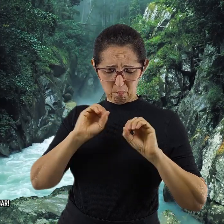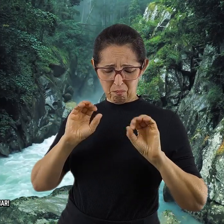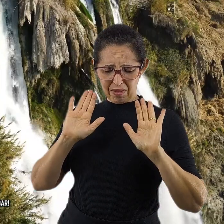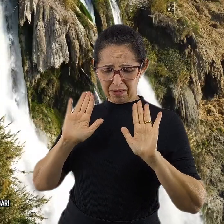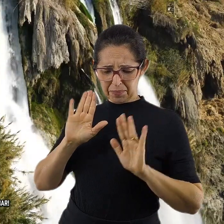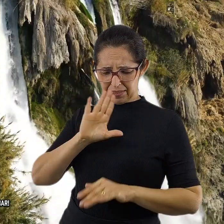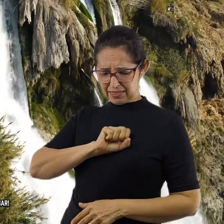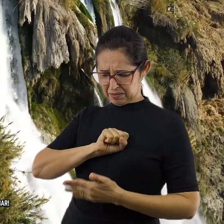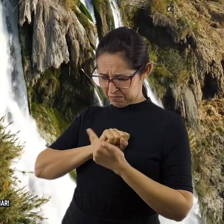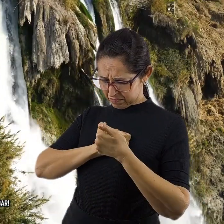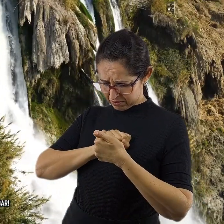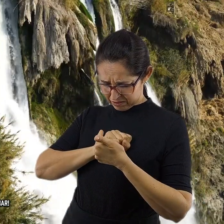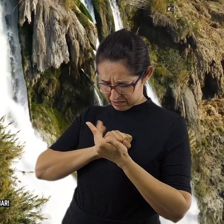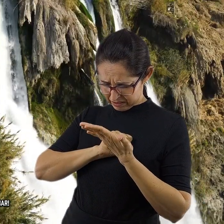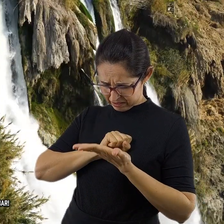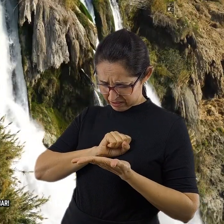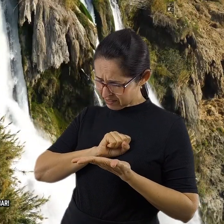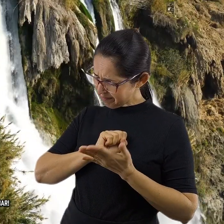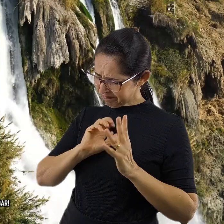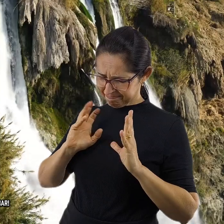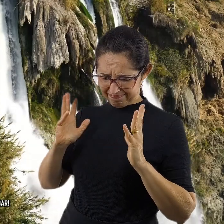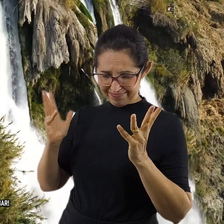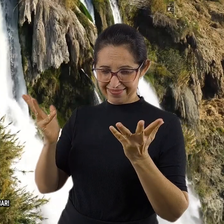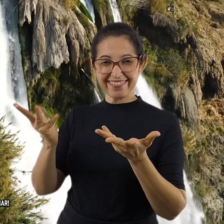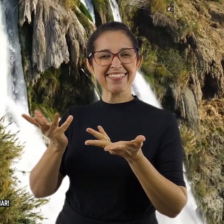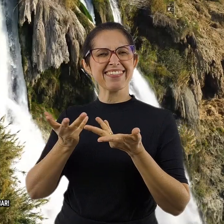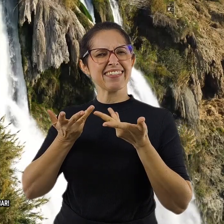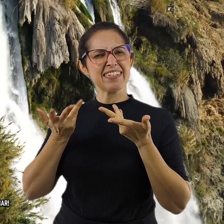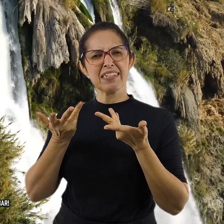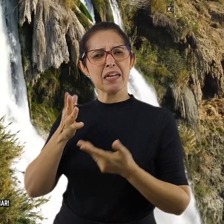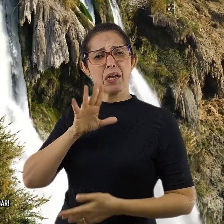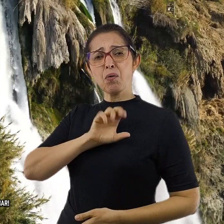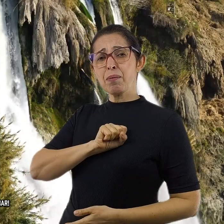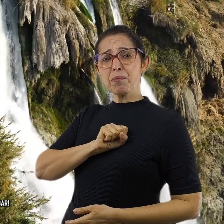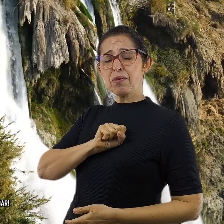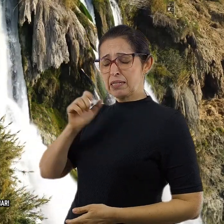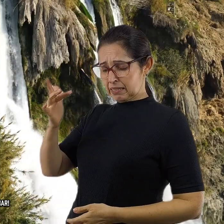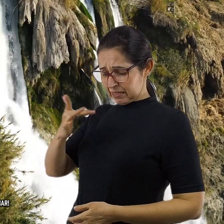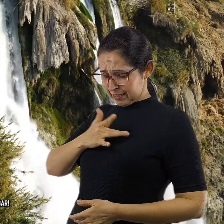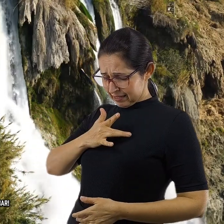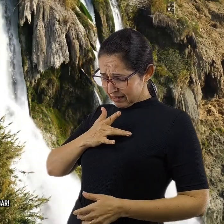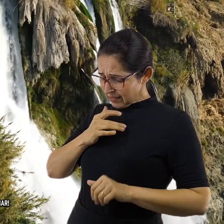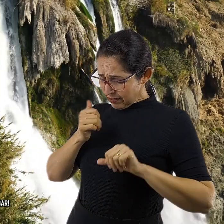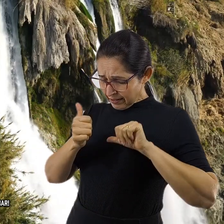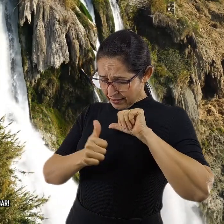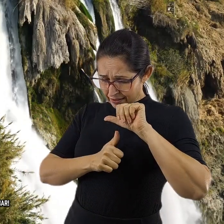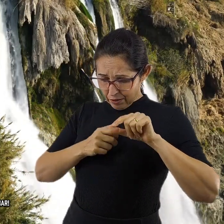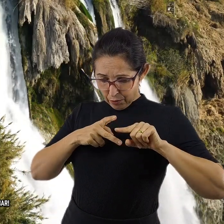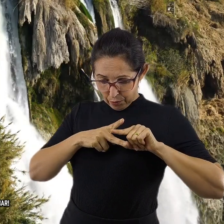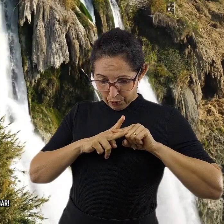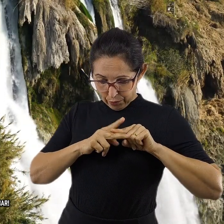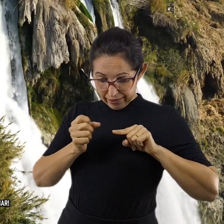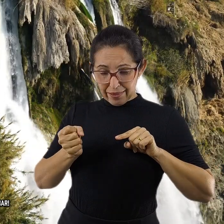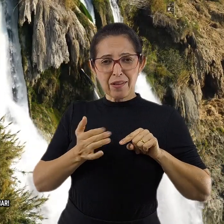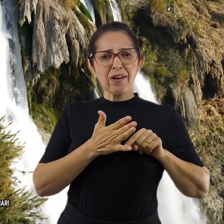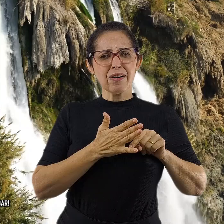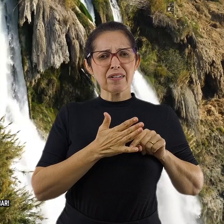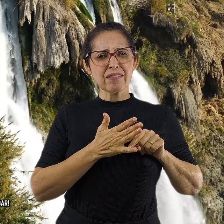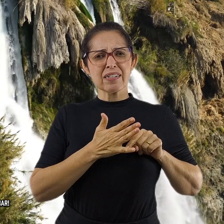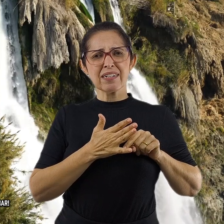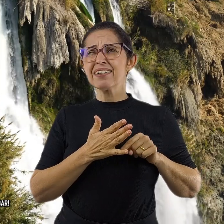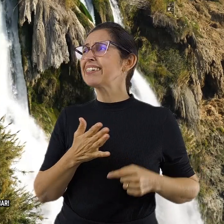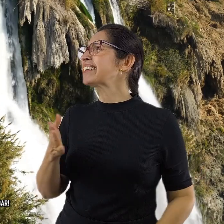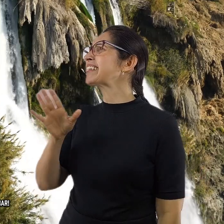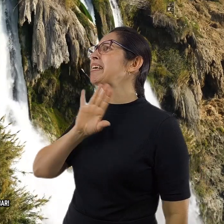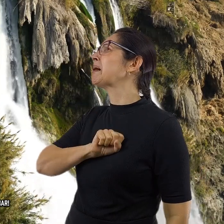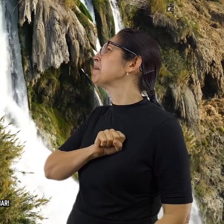é este? Que amor é esse? Que amor é esse que me transformou? E depois você vai olhar e dizer: